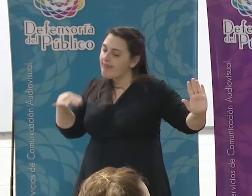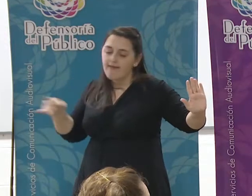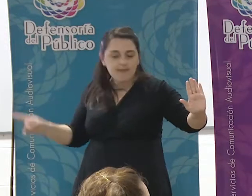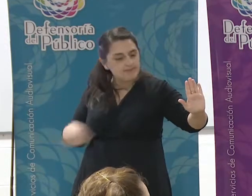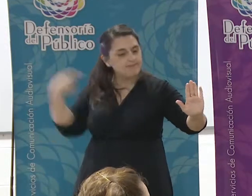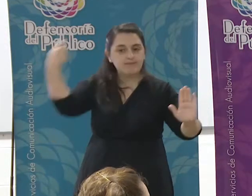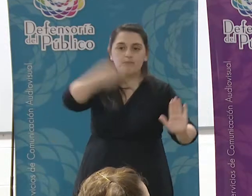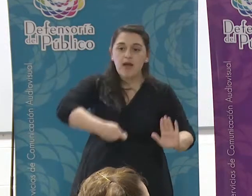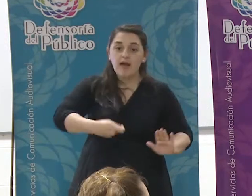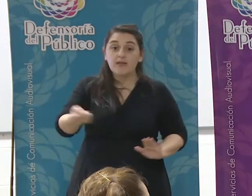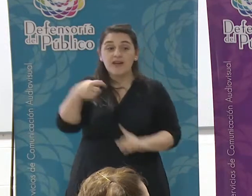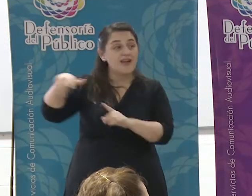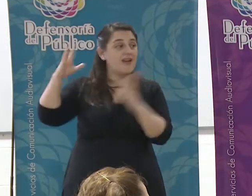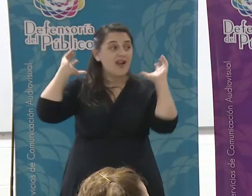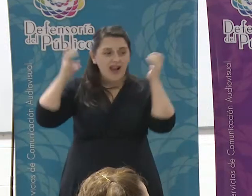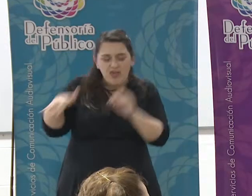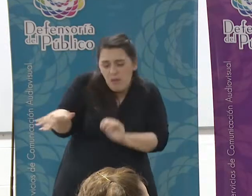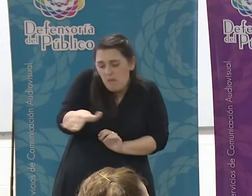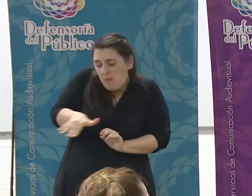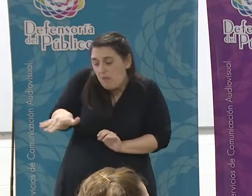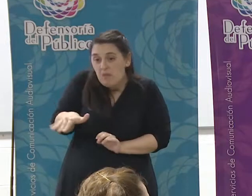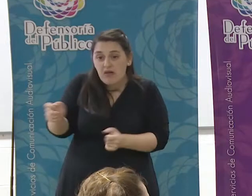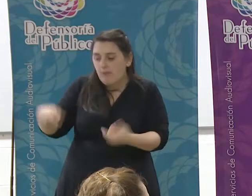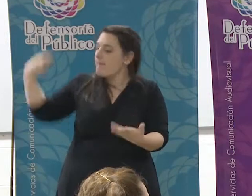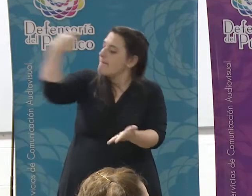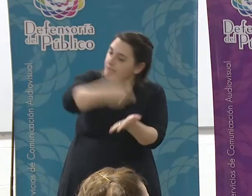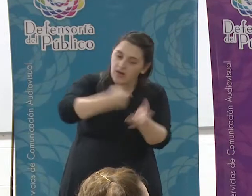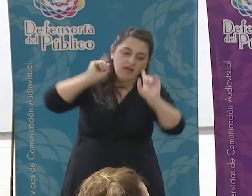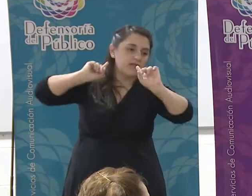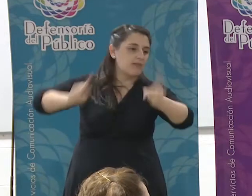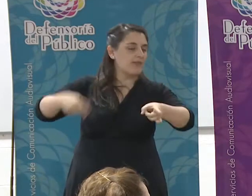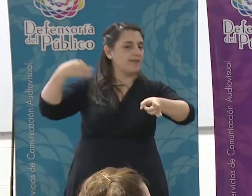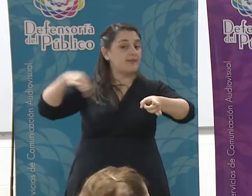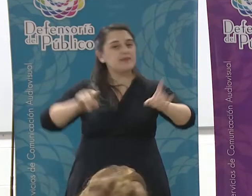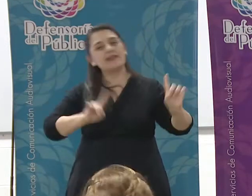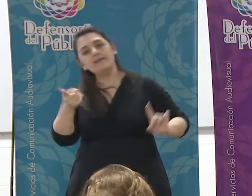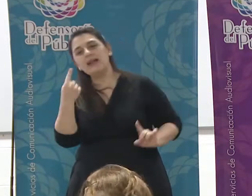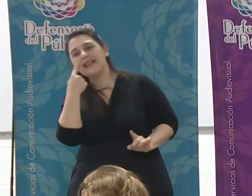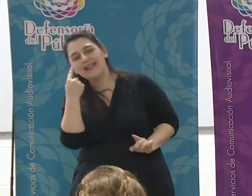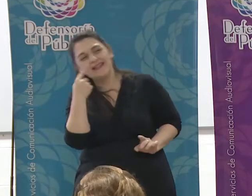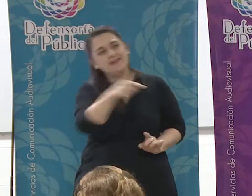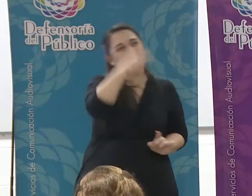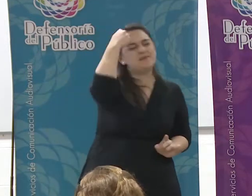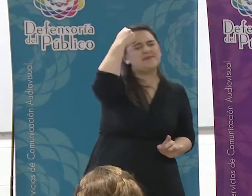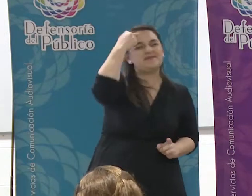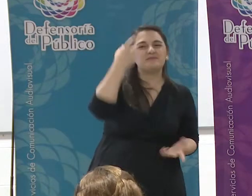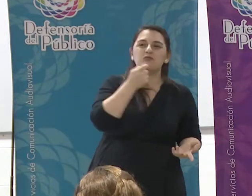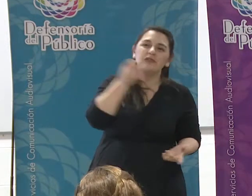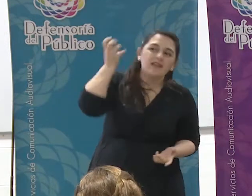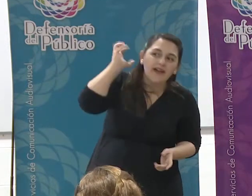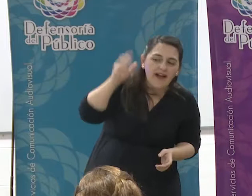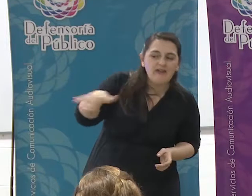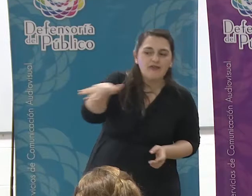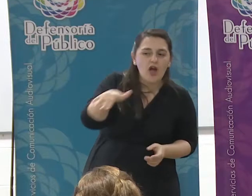las radios comunitarias, les advierto nomás para aquellas radios comunitarias que por ahí a algún intendente se le ocurra, o a algún consejo deliberante